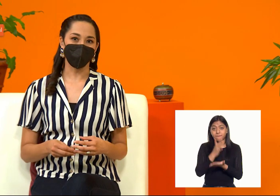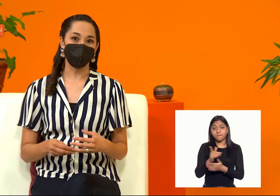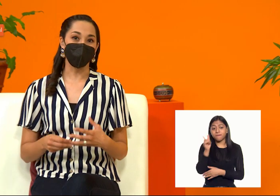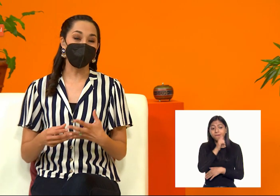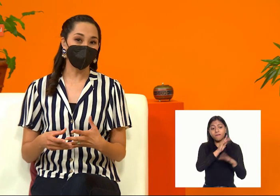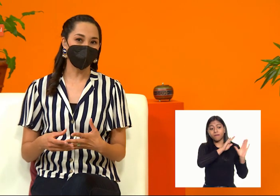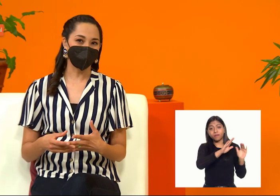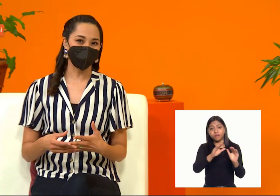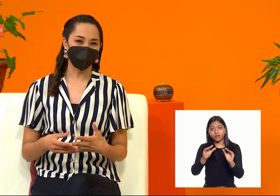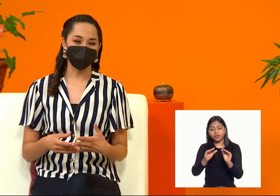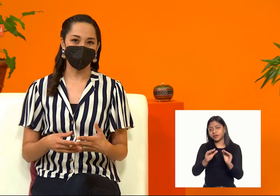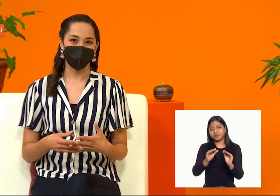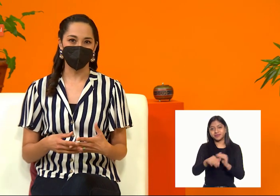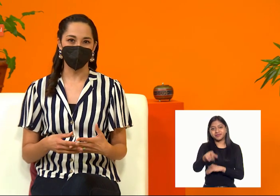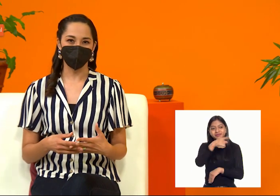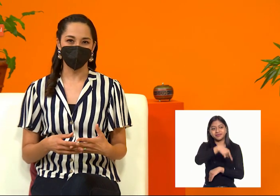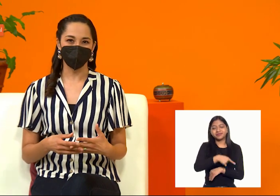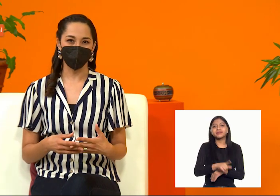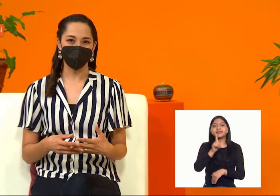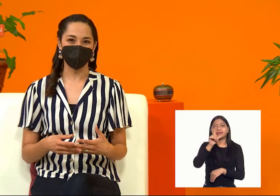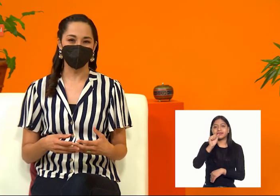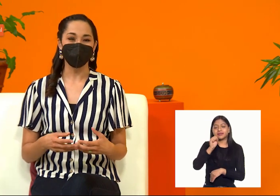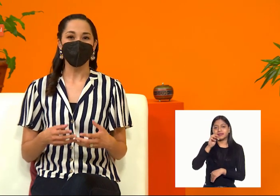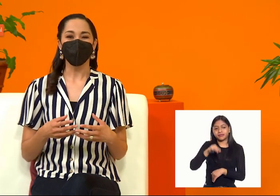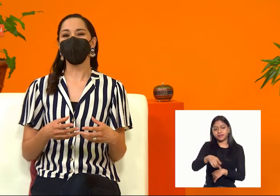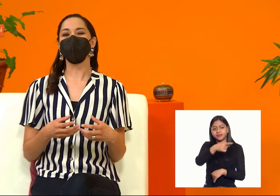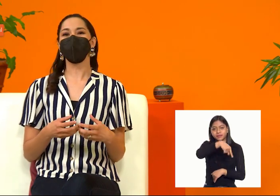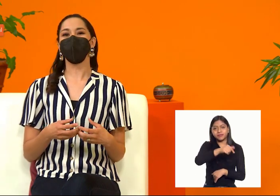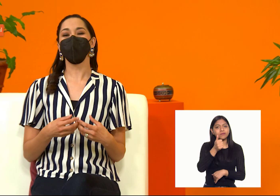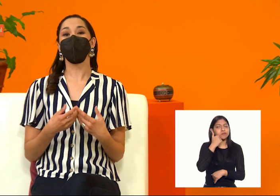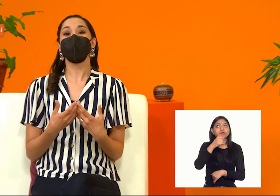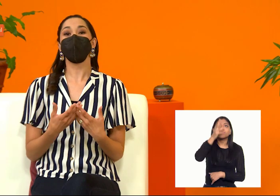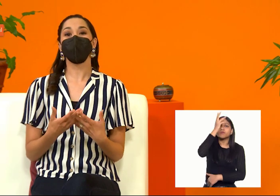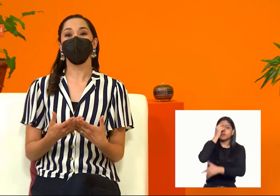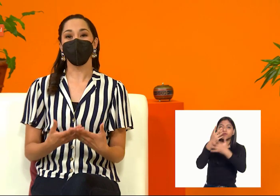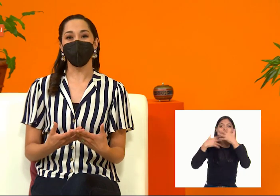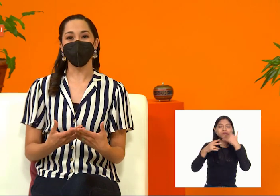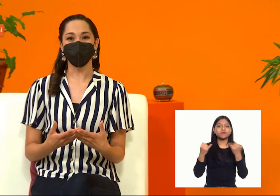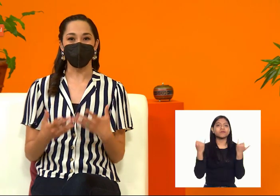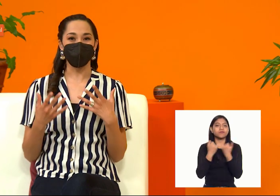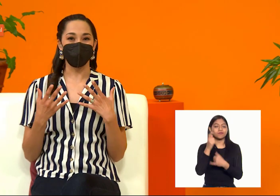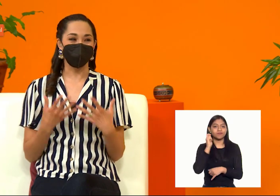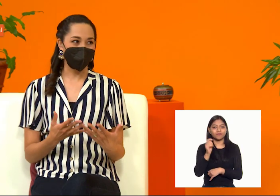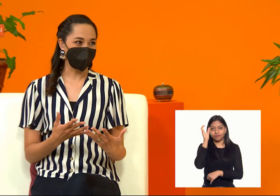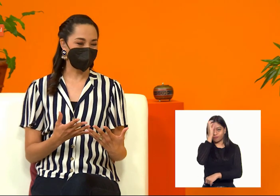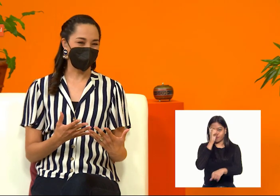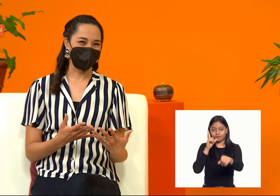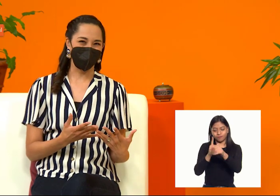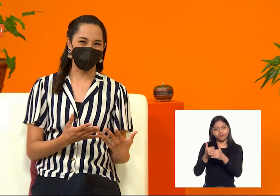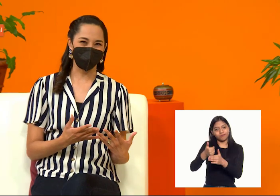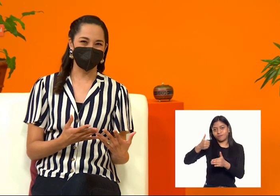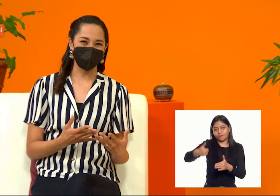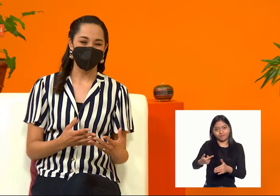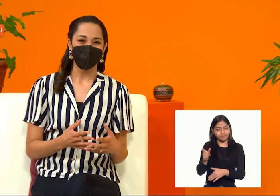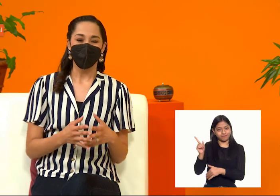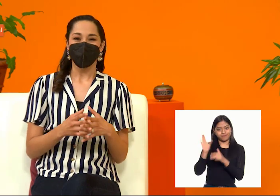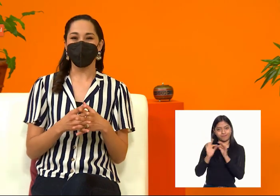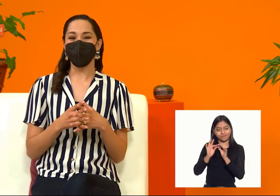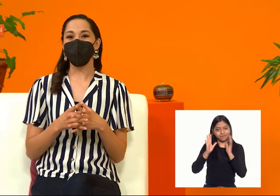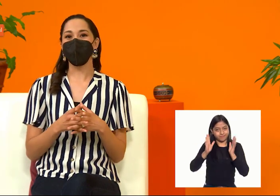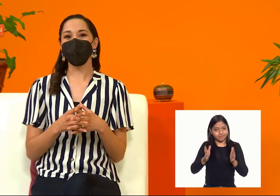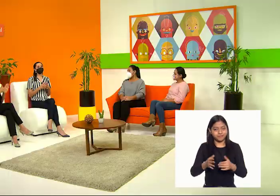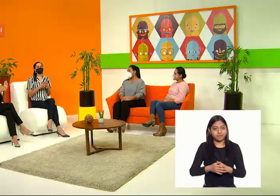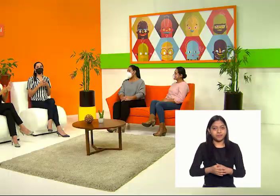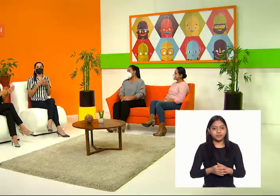lingüísticos, porque promueven la adquisición de la lengua de señas mexicana, también son modelos culturales, como ya nos explicó Alejandra.